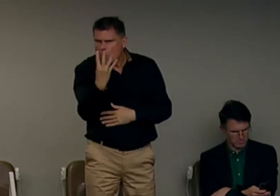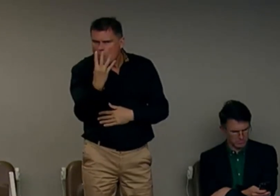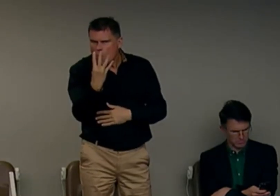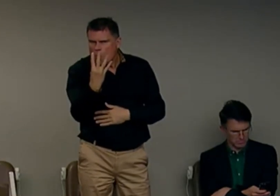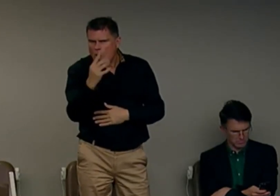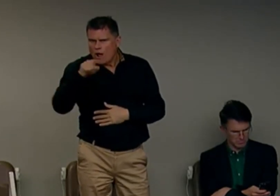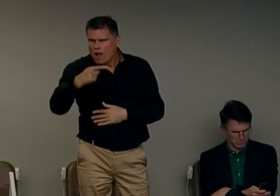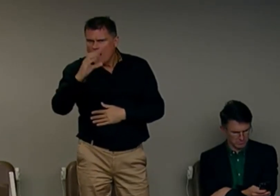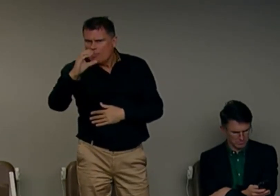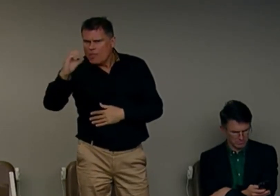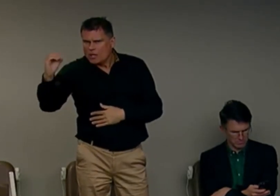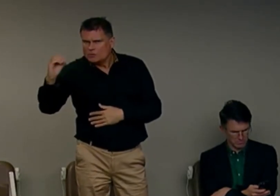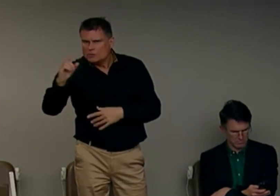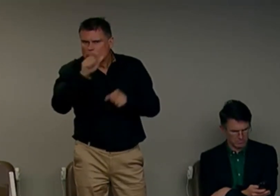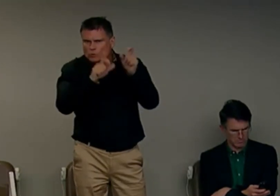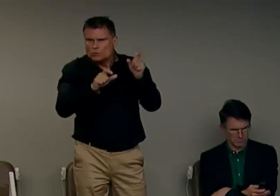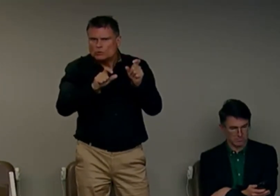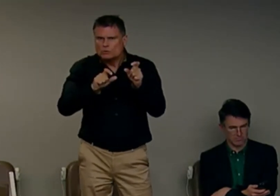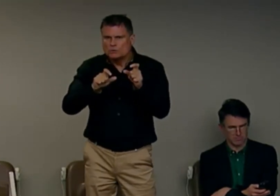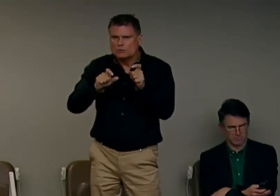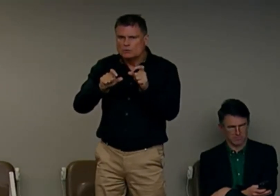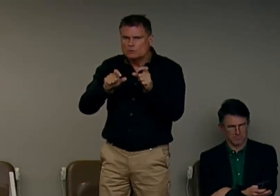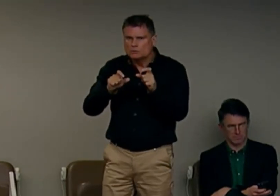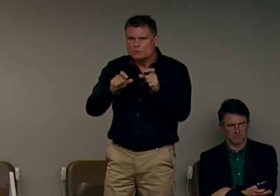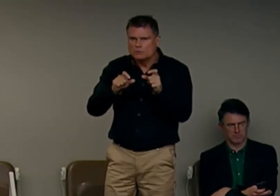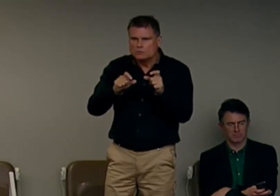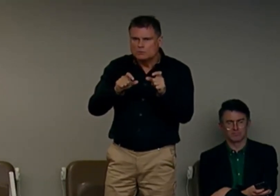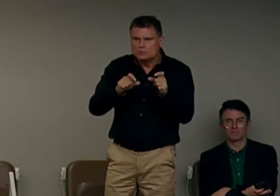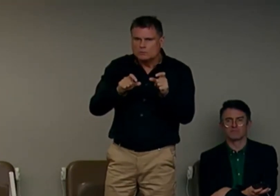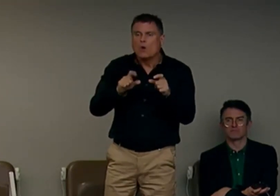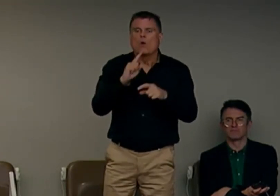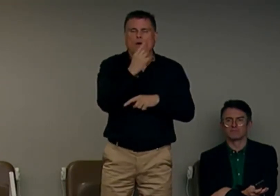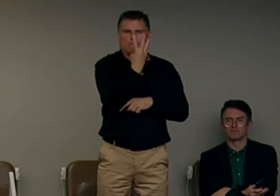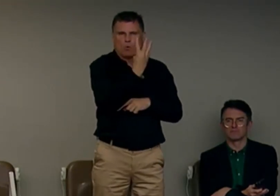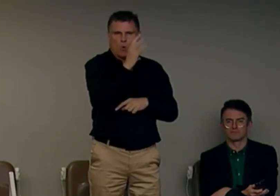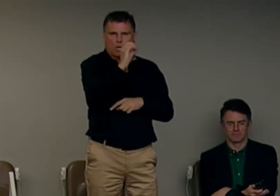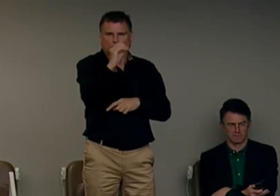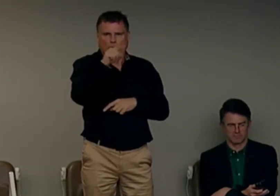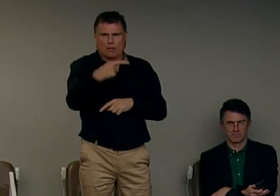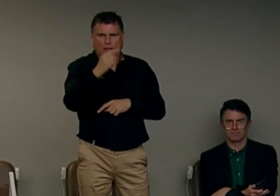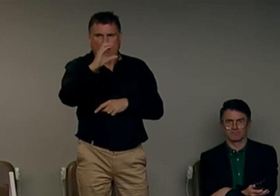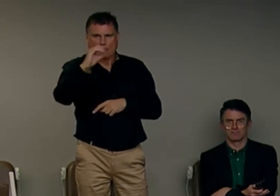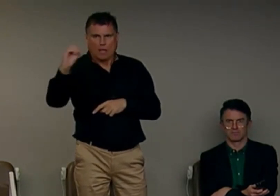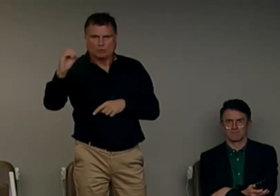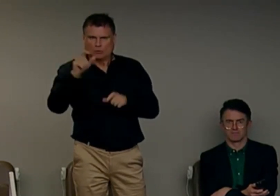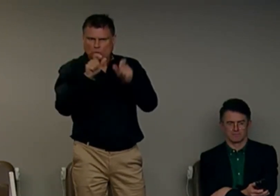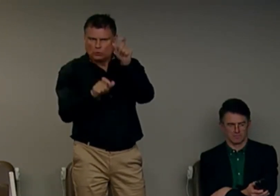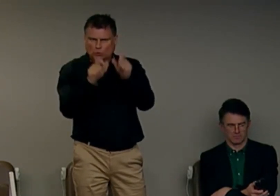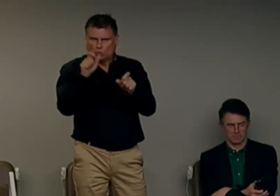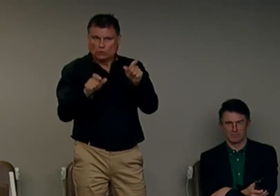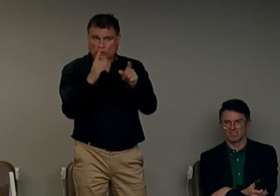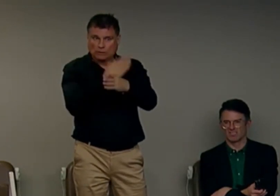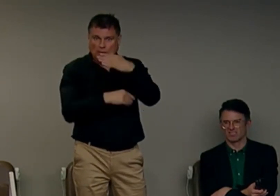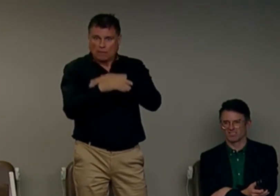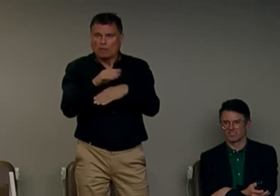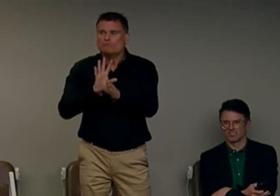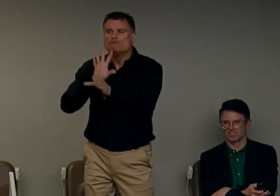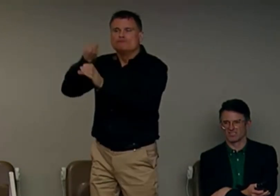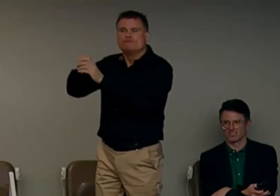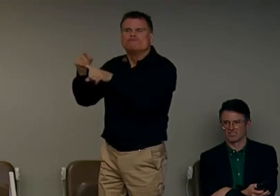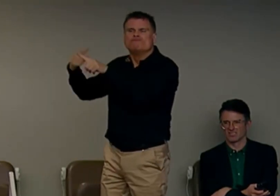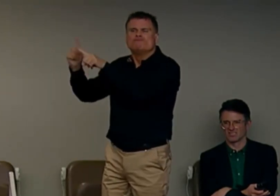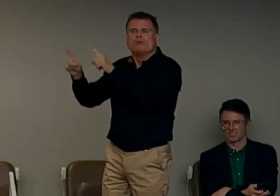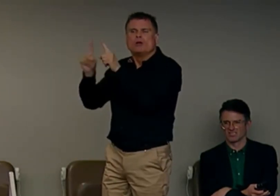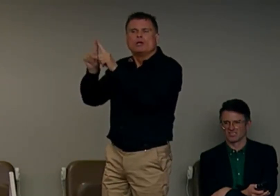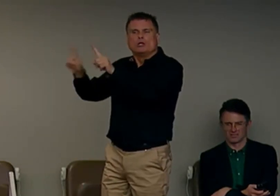encouragée et synonyme d'expériences réussies et positives pour les étudiants handicapés. La mobilité